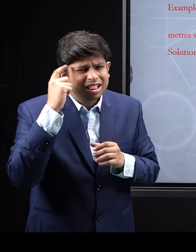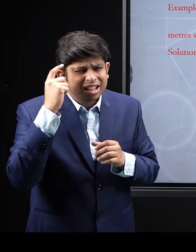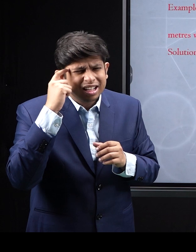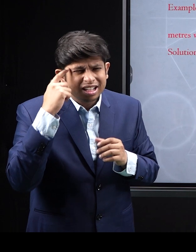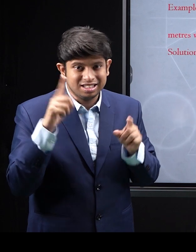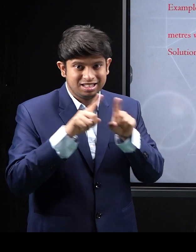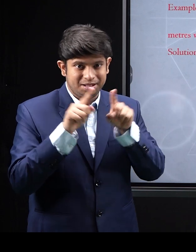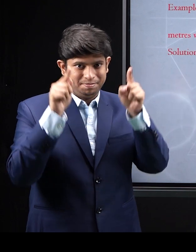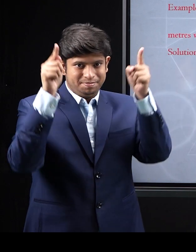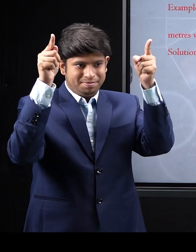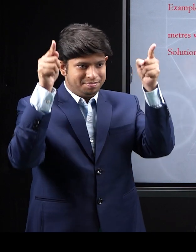x మీటర్లు అనుకుందాం.